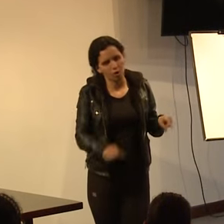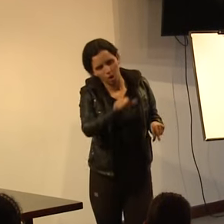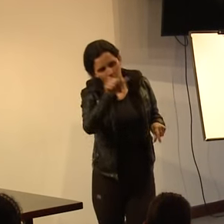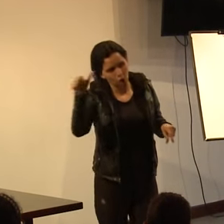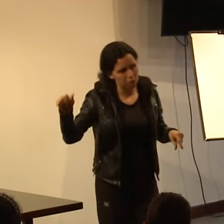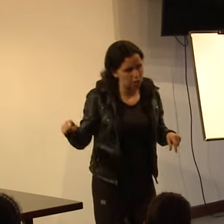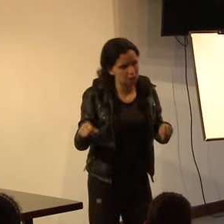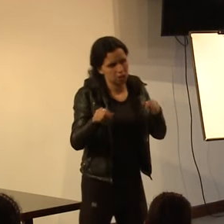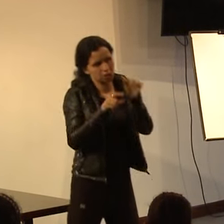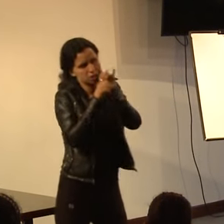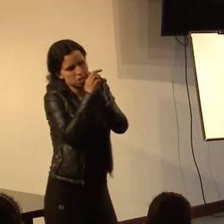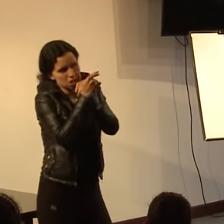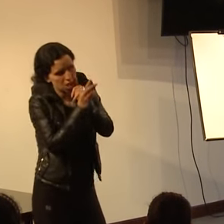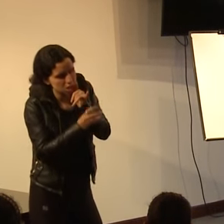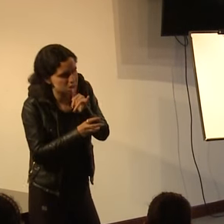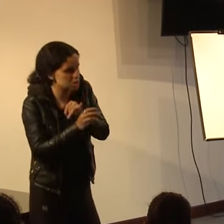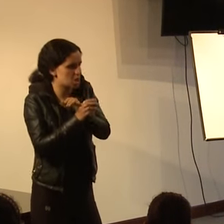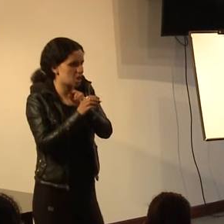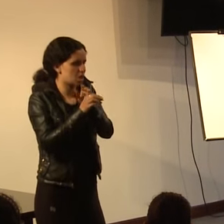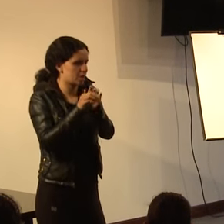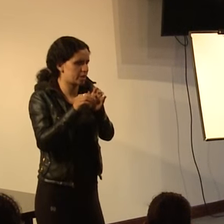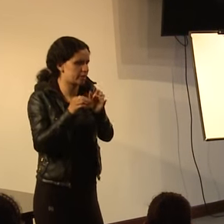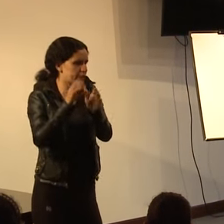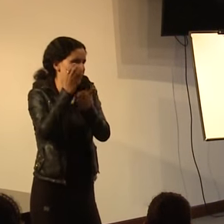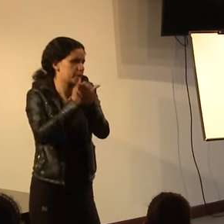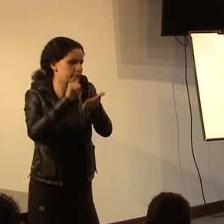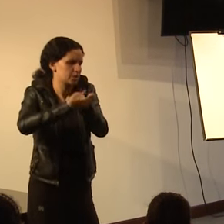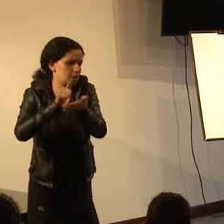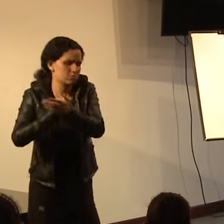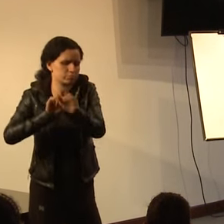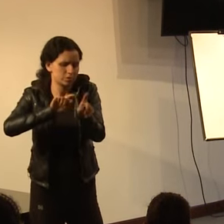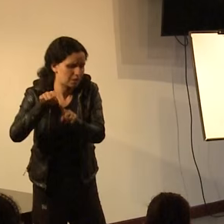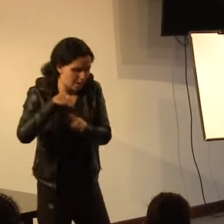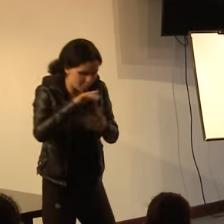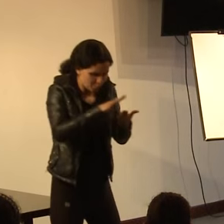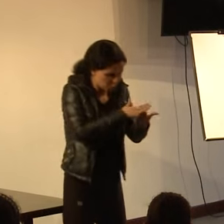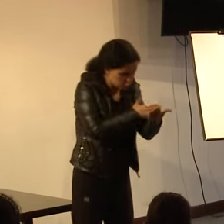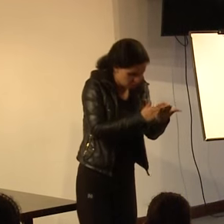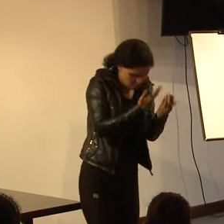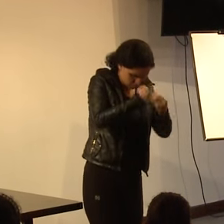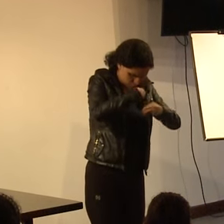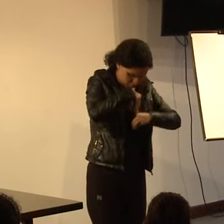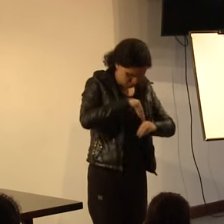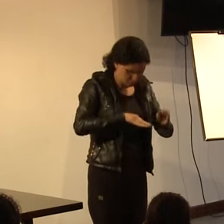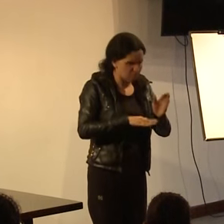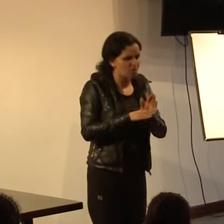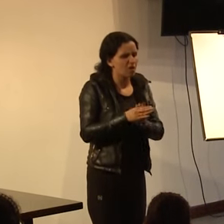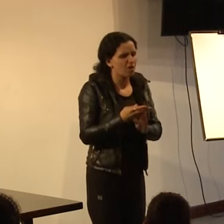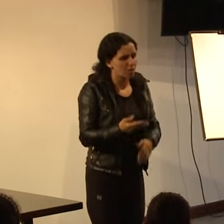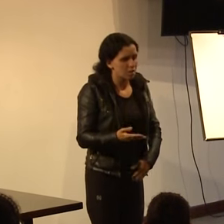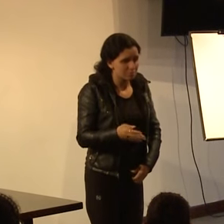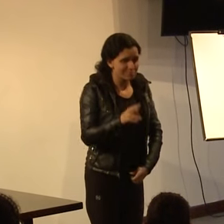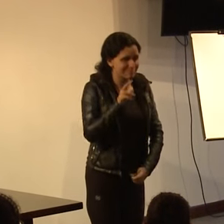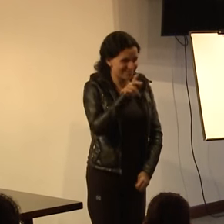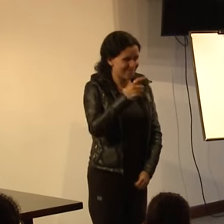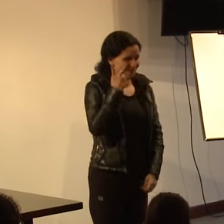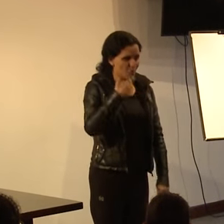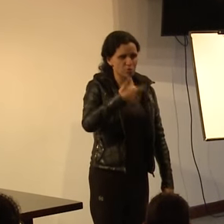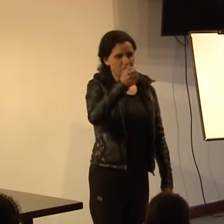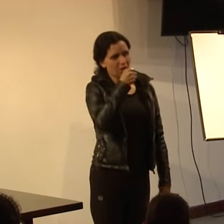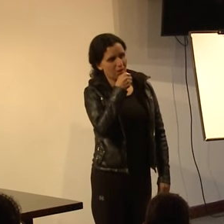ciencia ni con ningún otro aspecto de la vida? ¿Qué hace? ¿Qué hace? ¿Ustedes han visto un cantante?